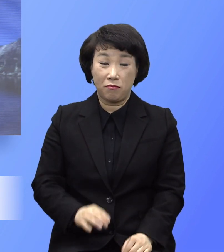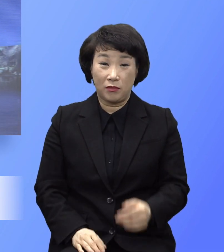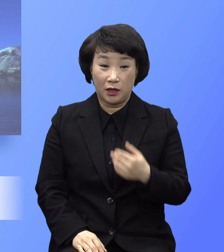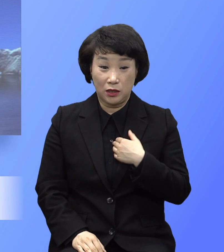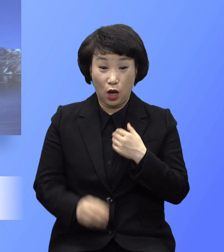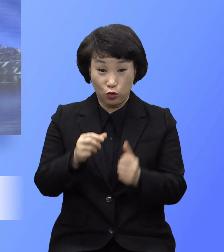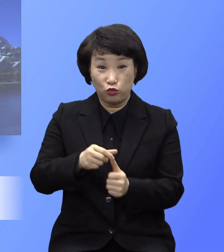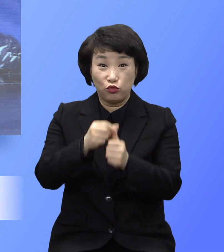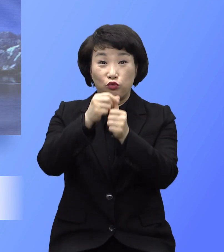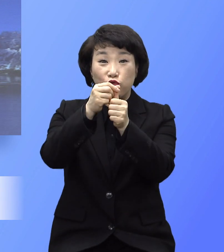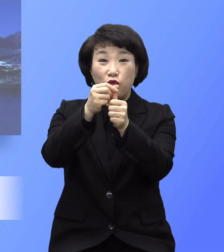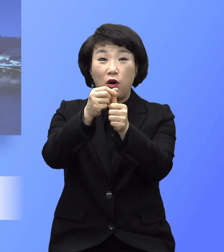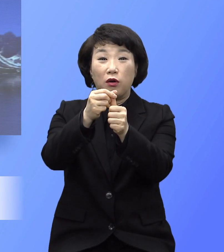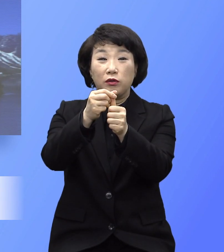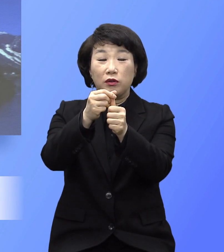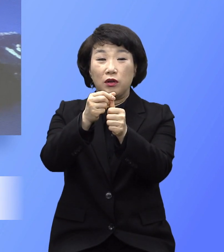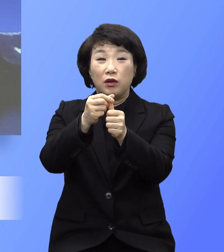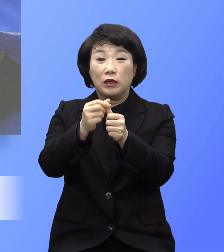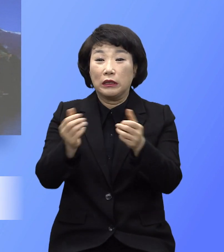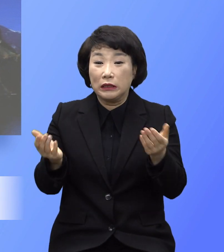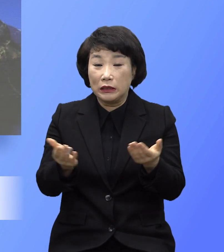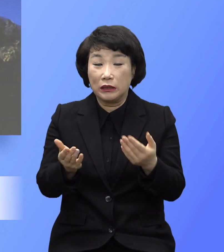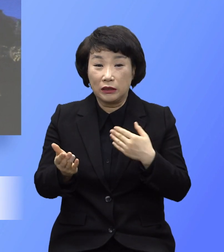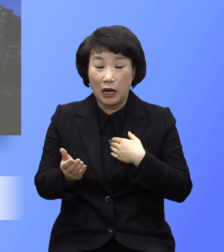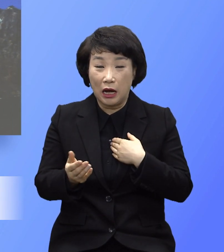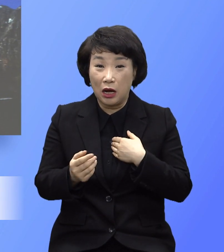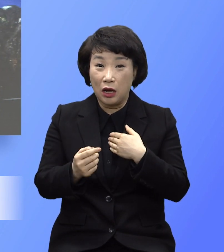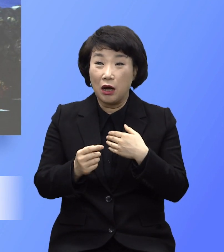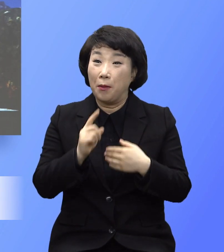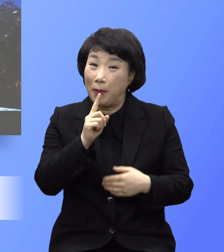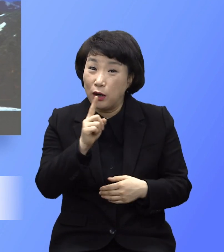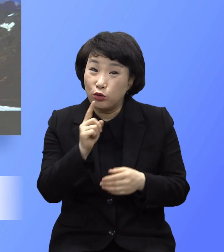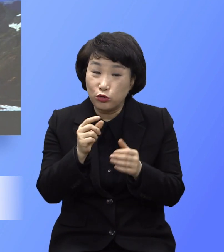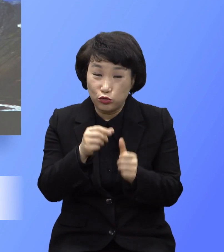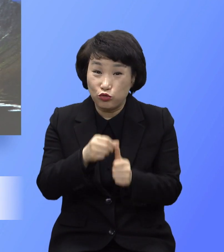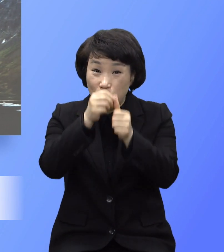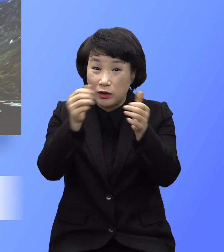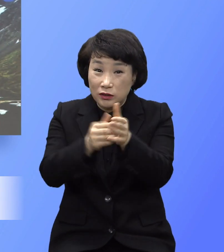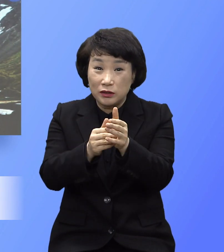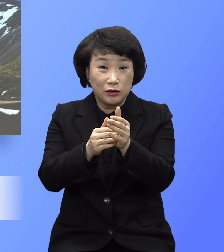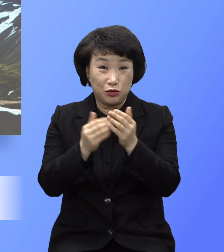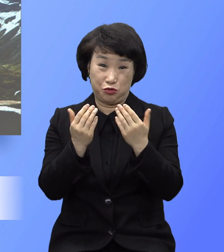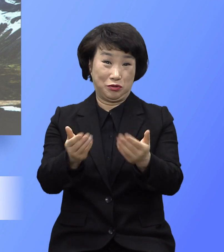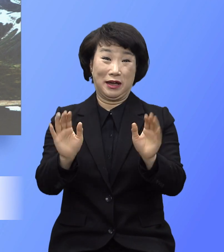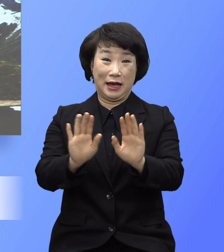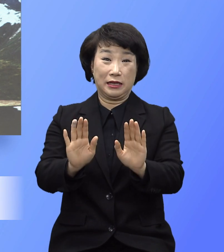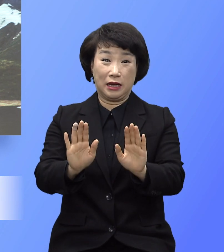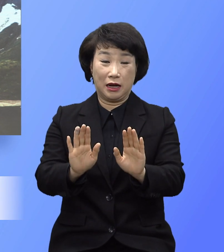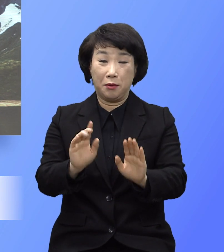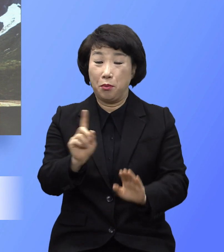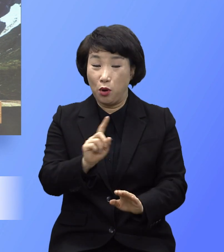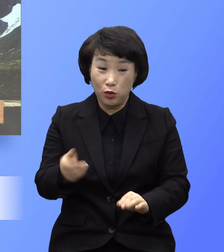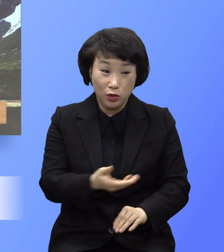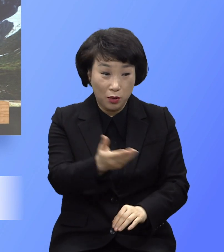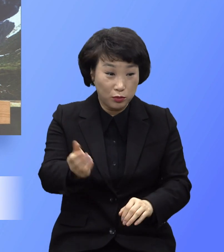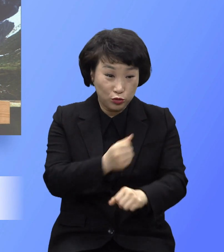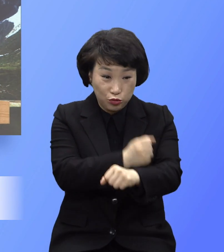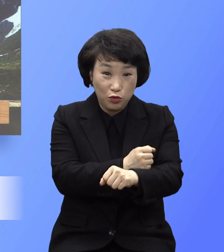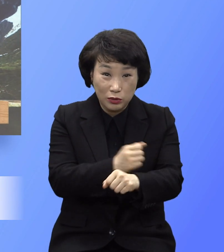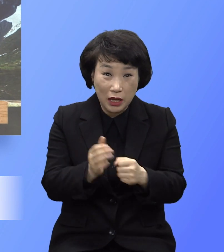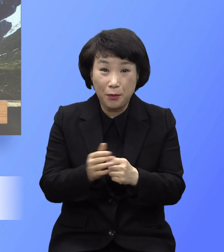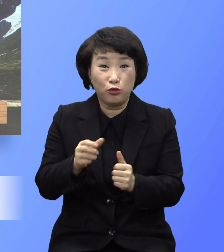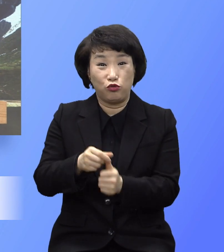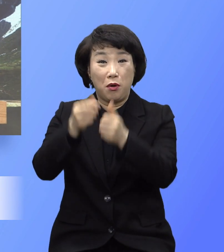내가 구원받는 일에 말로 구원받은 것이 아니오, 어떤 수고로 구원받은